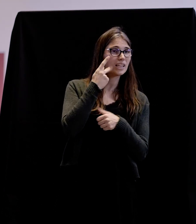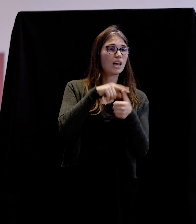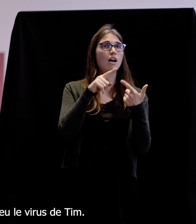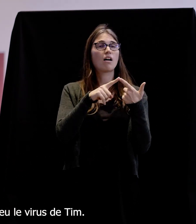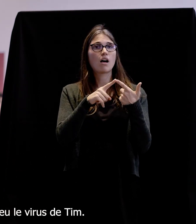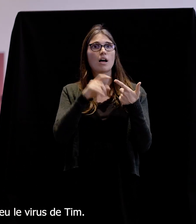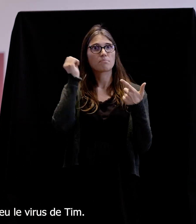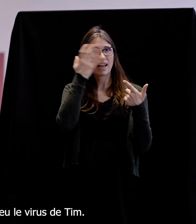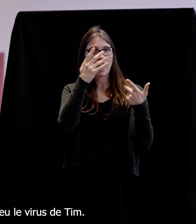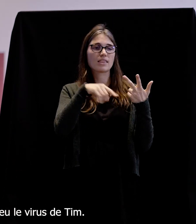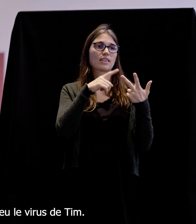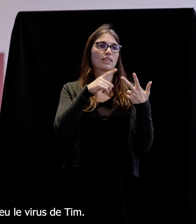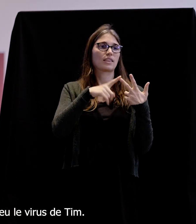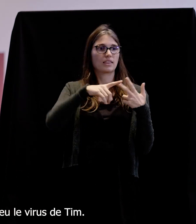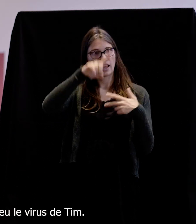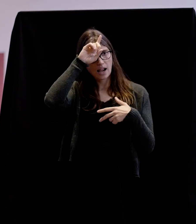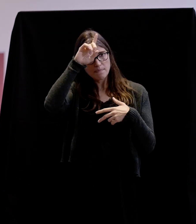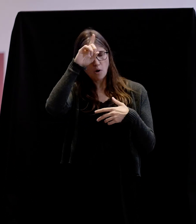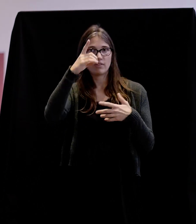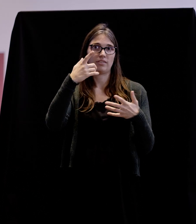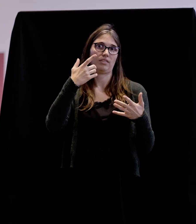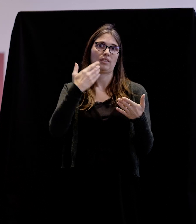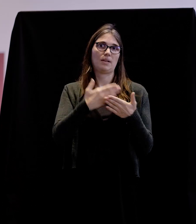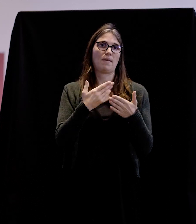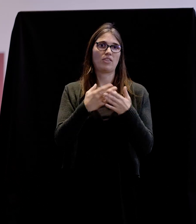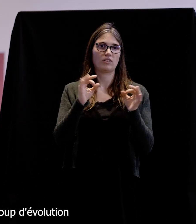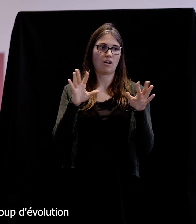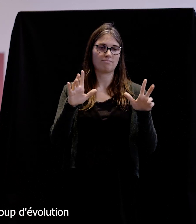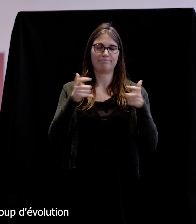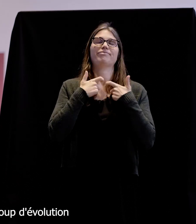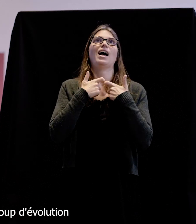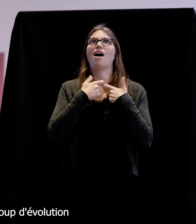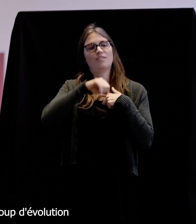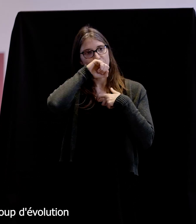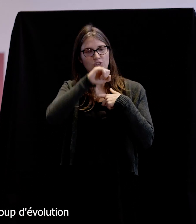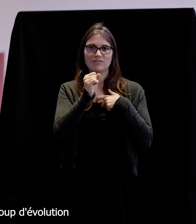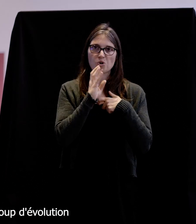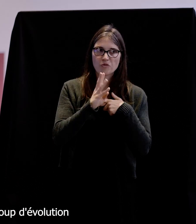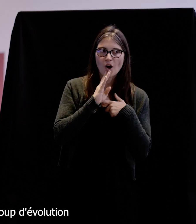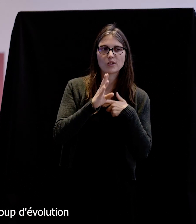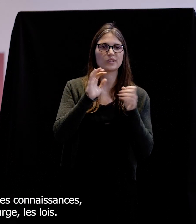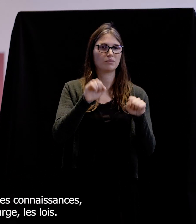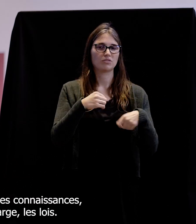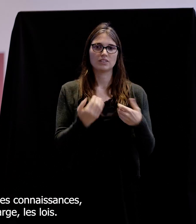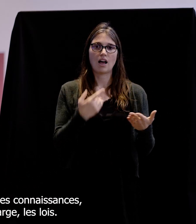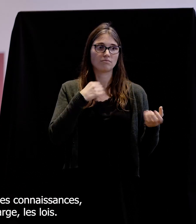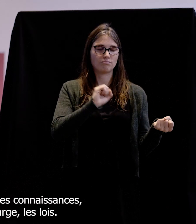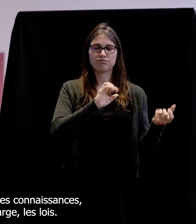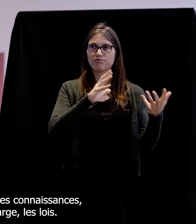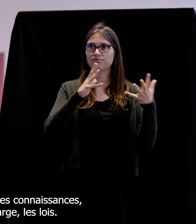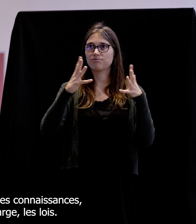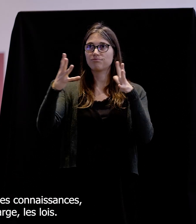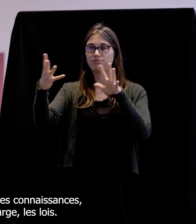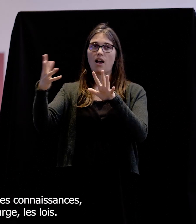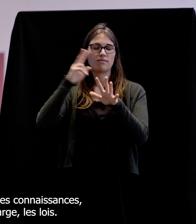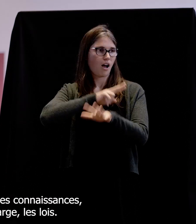allemande. Et finalement, j'ai un peu le virus de team, hein, voilà. Donc, j'ai vu beaucoup d'évolutions dans les techniques,